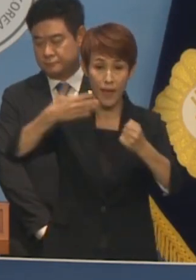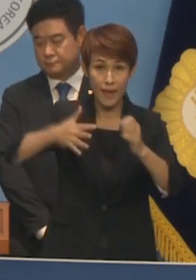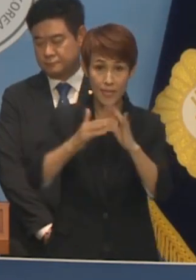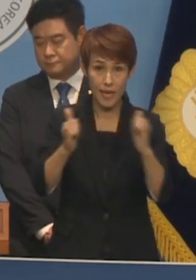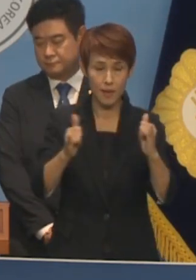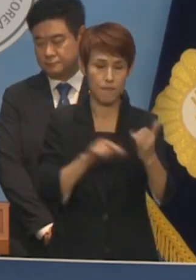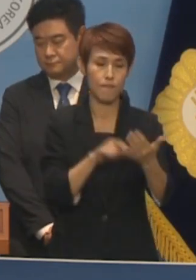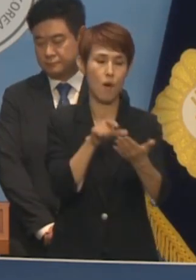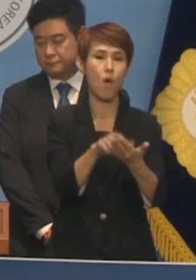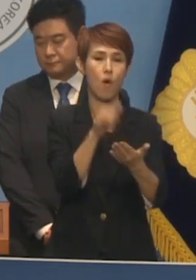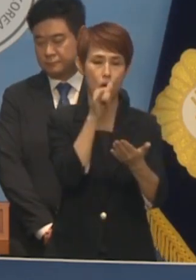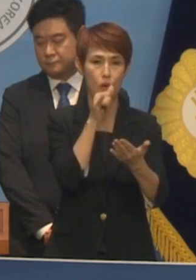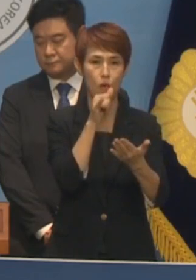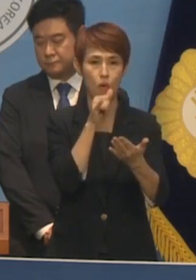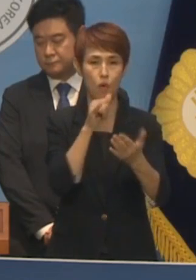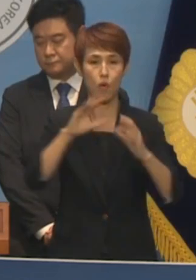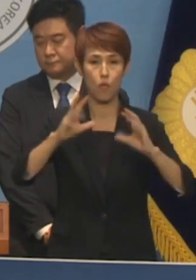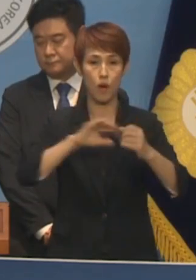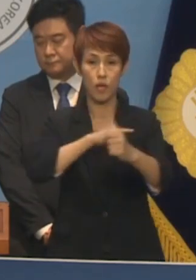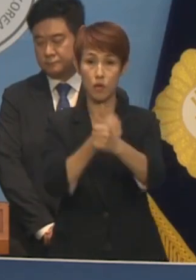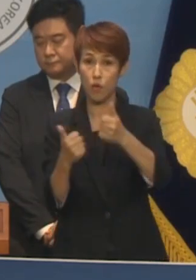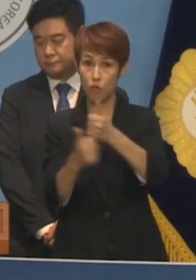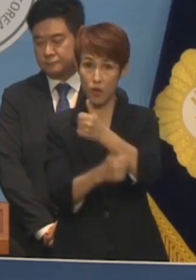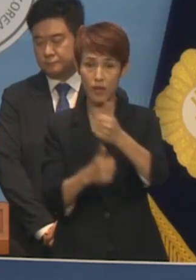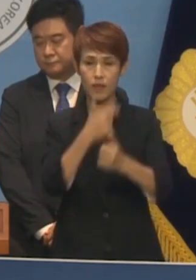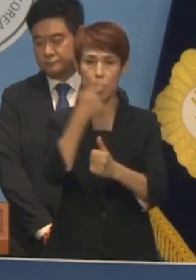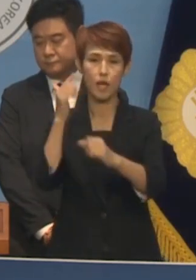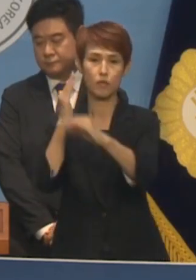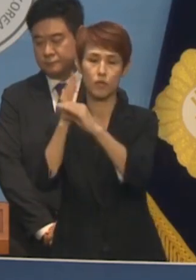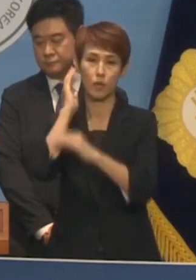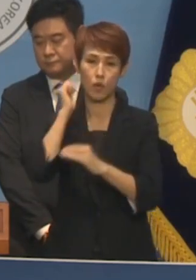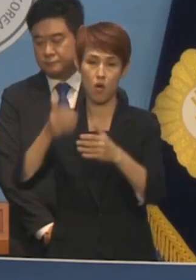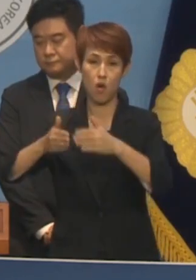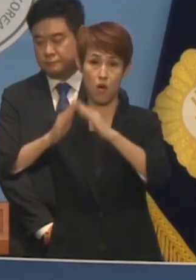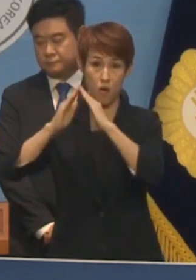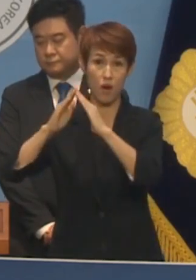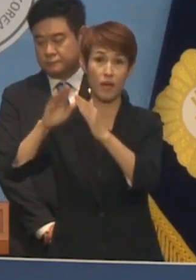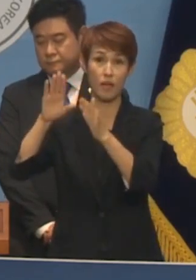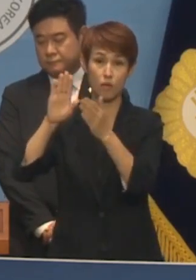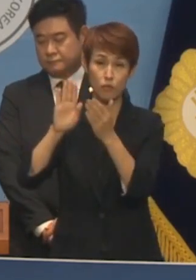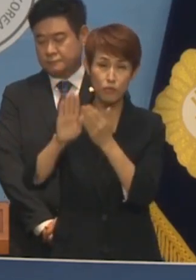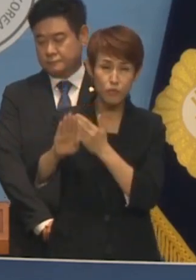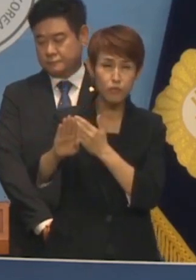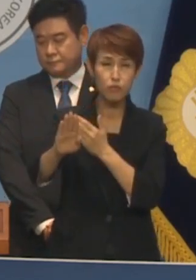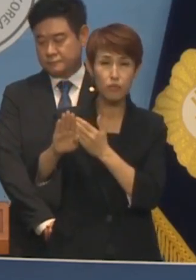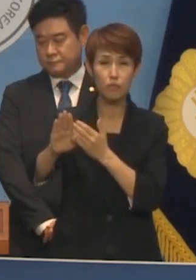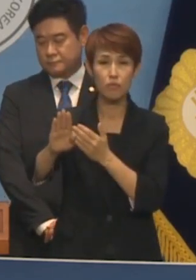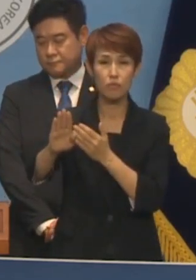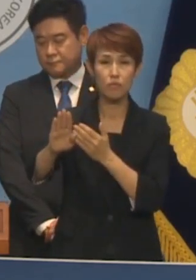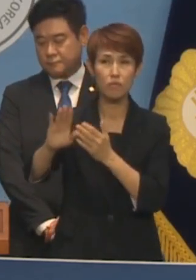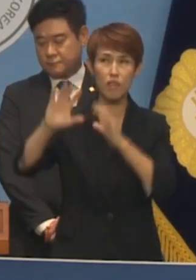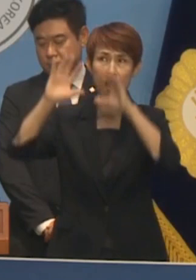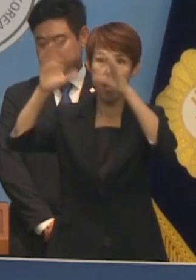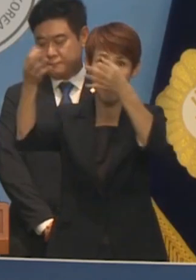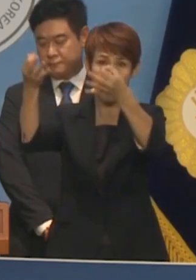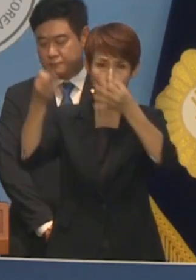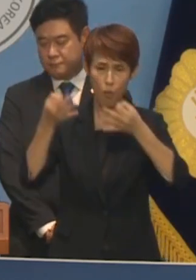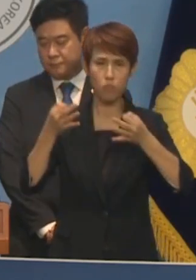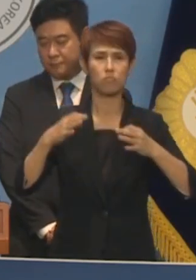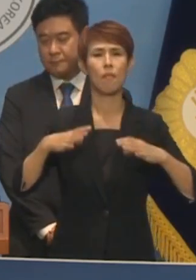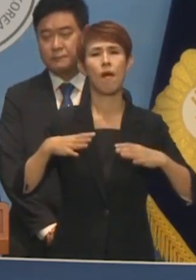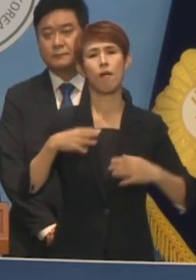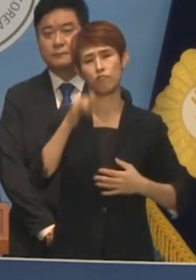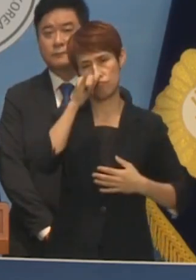있고요. 국가인권위원회는 김대중 대통령이 설립한 이래 세계 어디에 내놓아도 자랑할 수